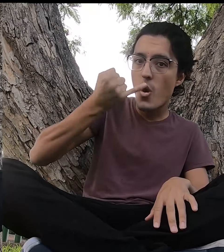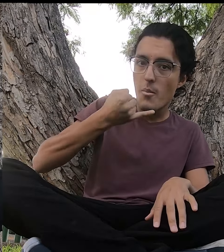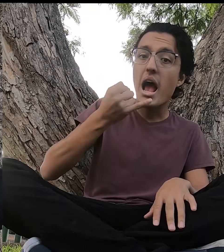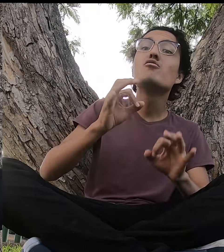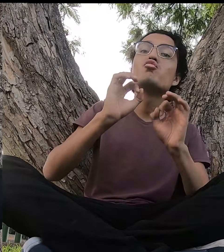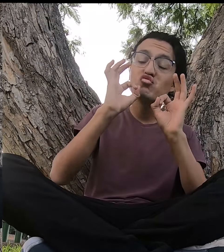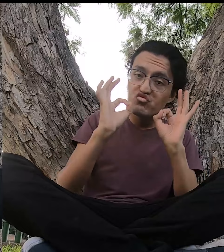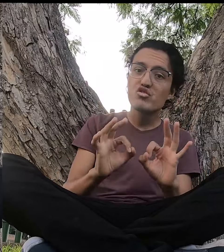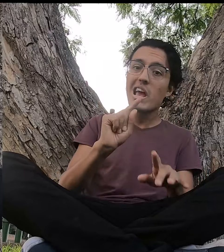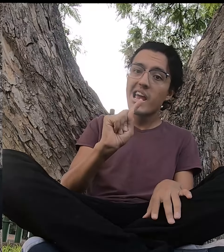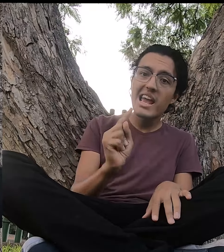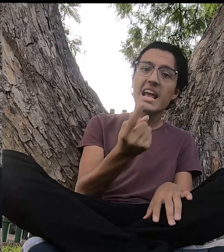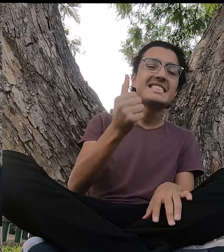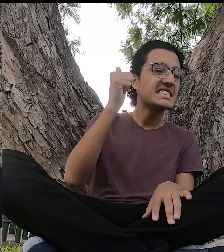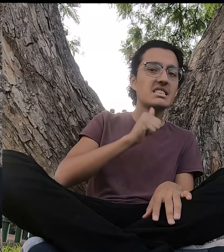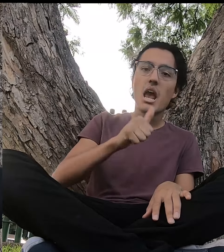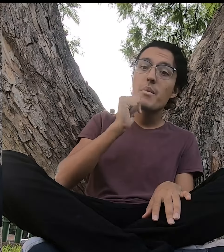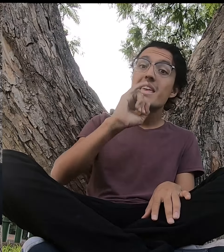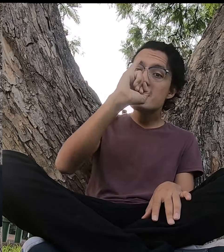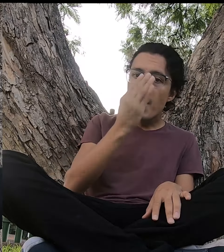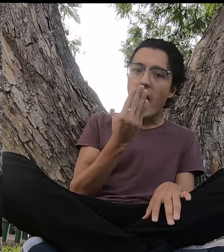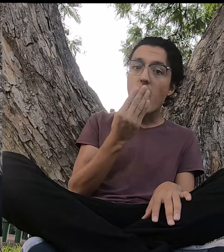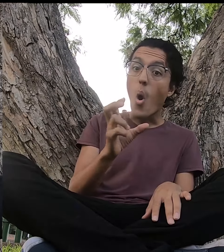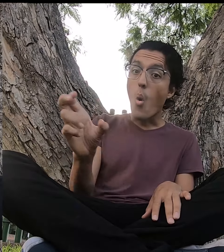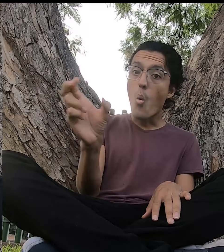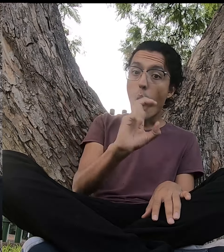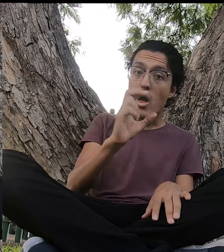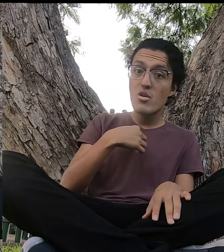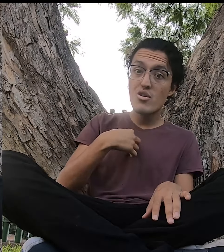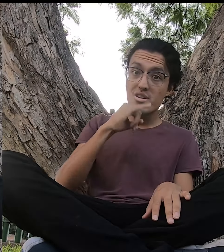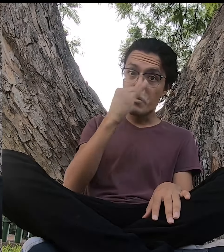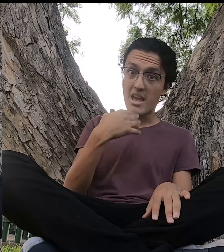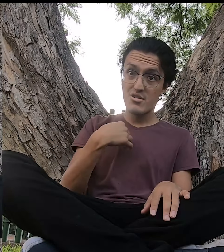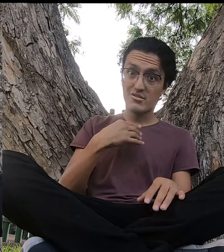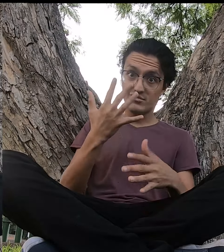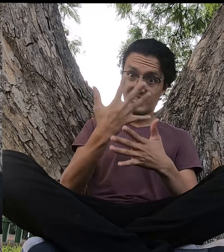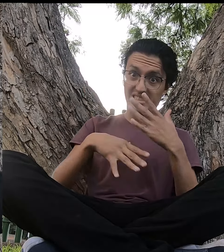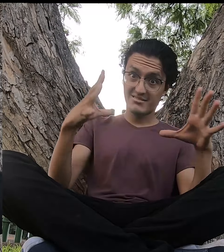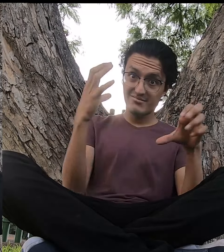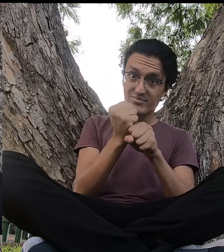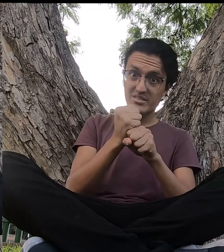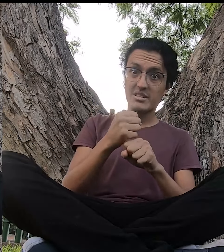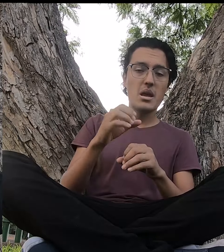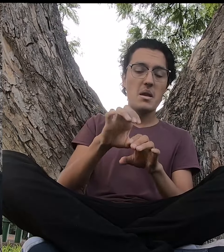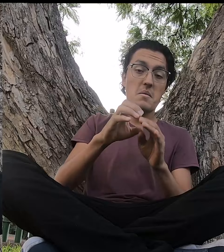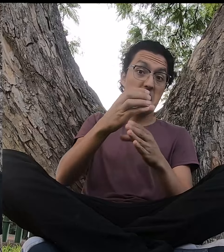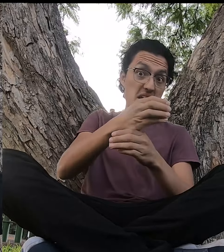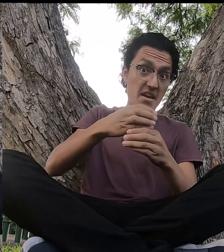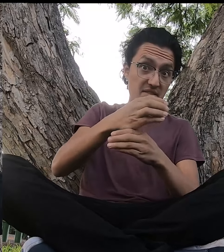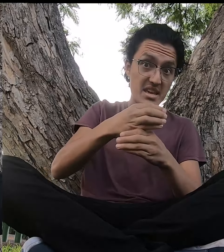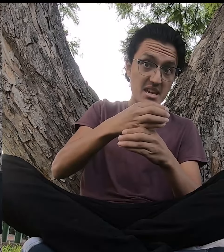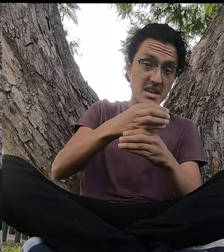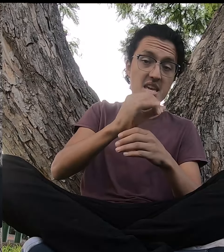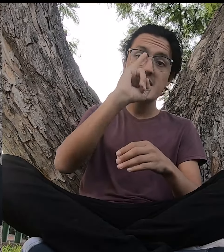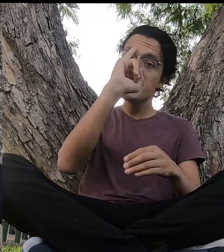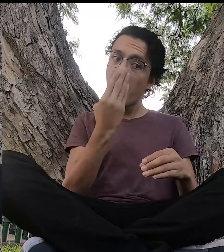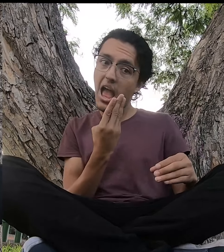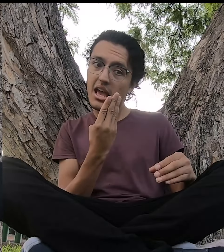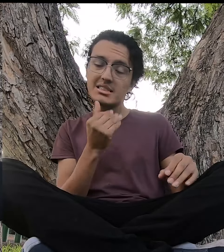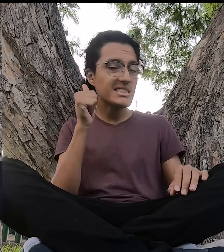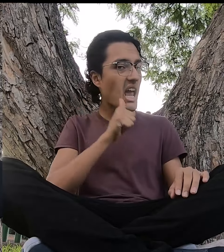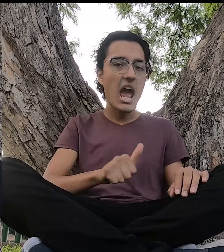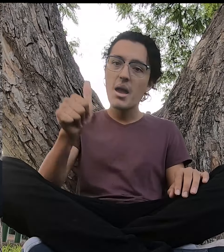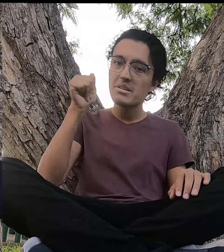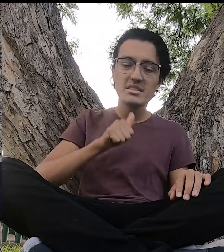tal, la gramática o la lengua de señas, el idioma de la lengua de señas siempre va a partir de la imagen de